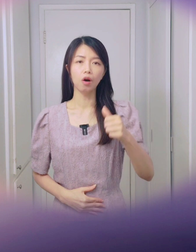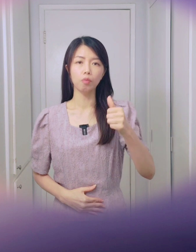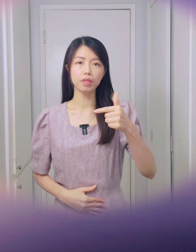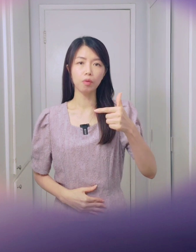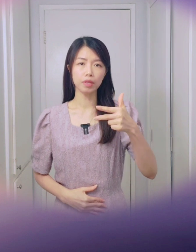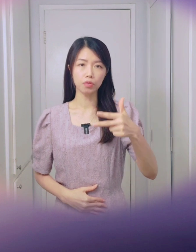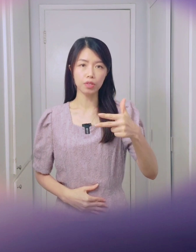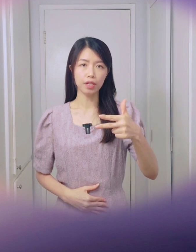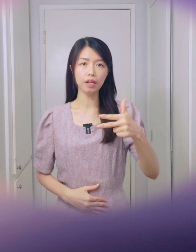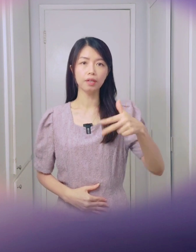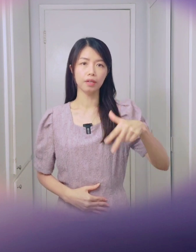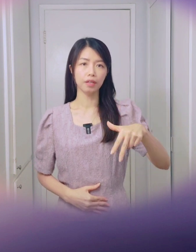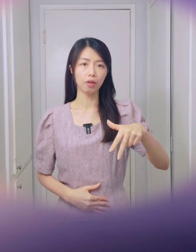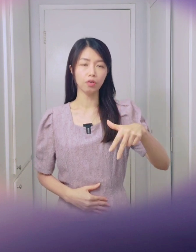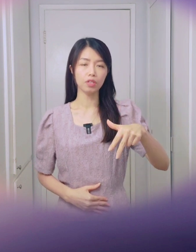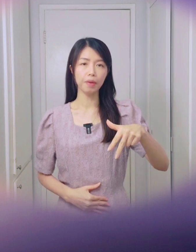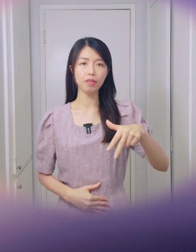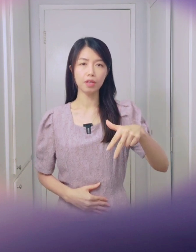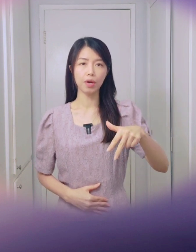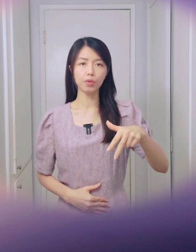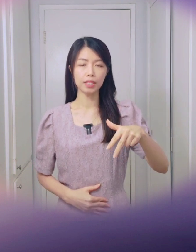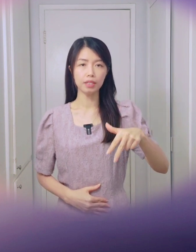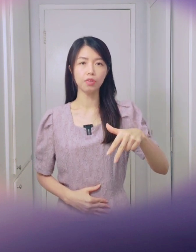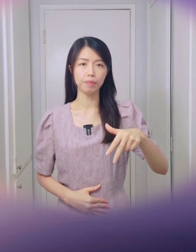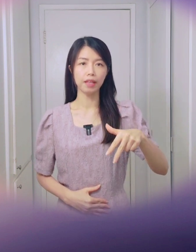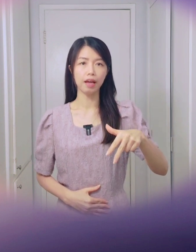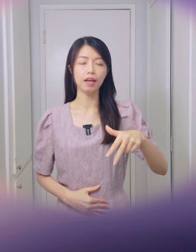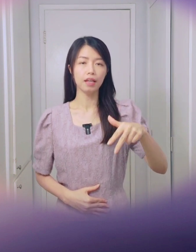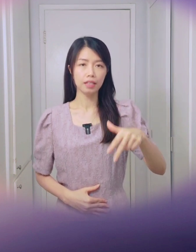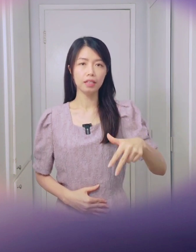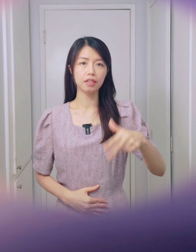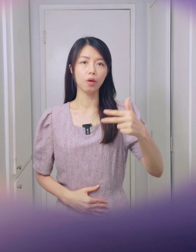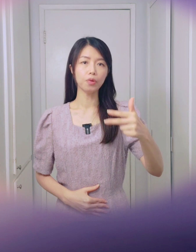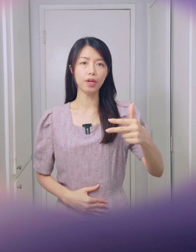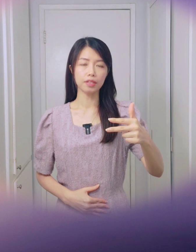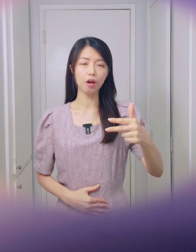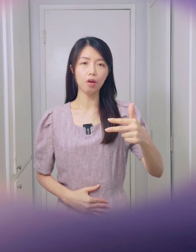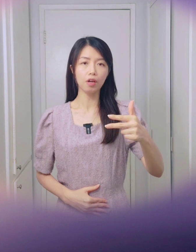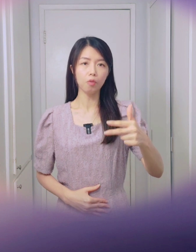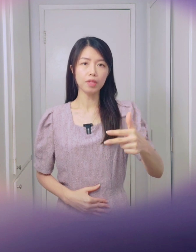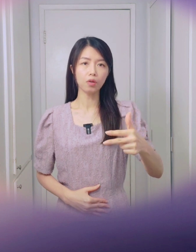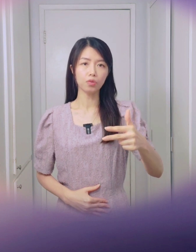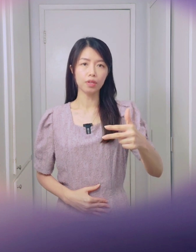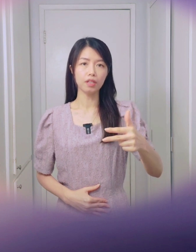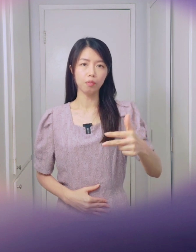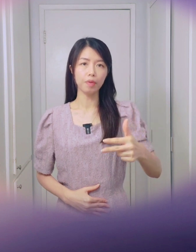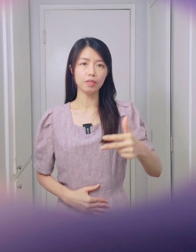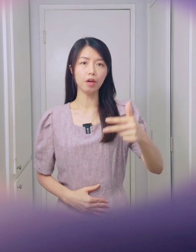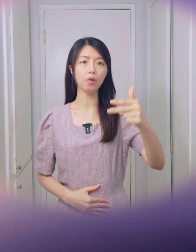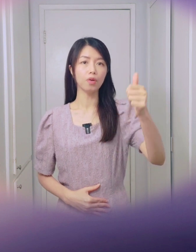지읒은 엄지검지 중지를 이렇게 두시면 지화로 지읒이 됩니다. 이 지읒을 옆으로 하셔서 검지하고